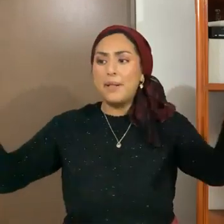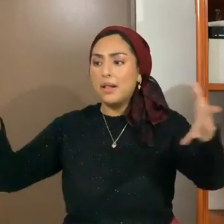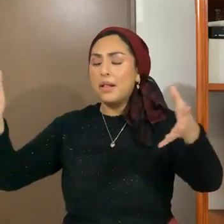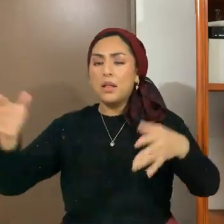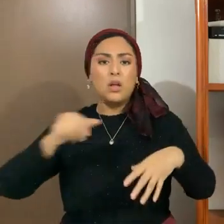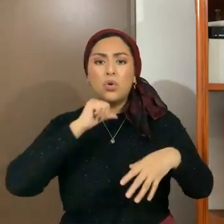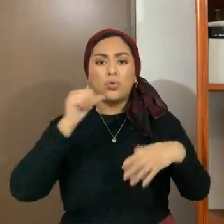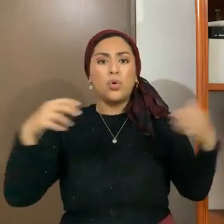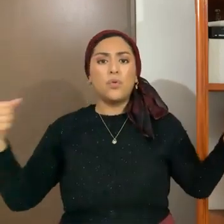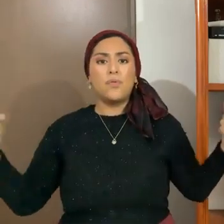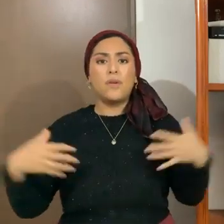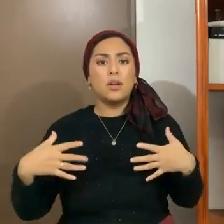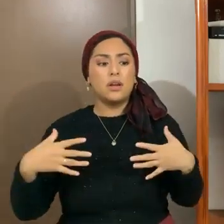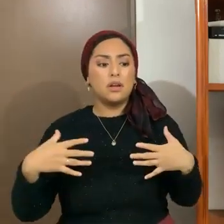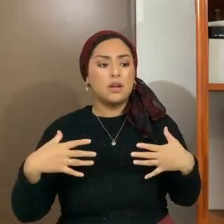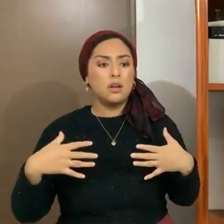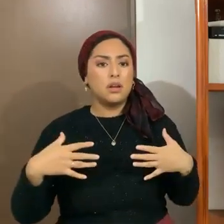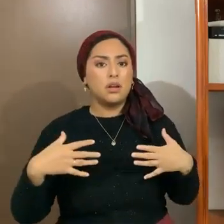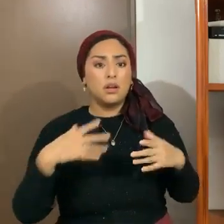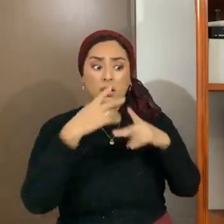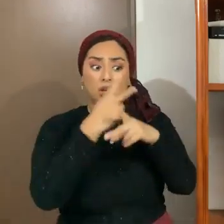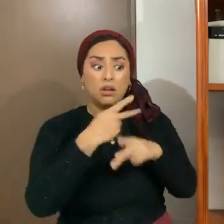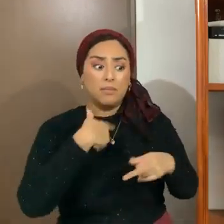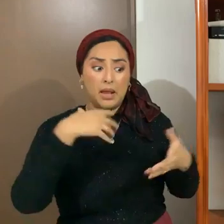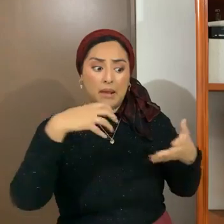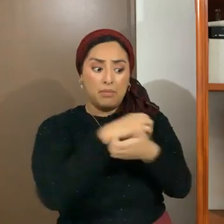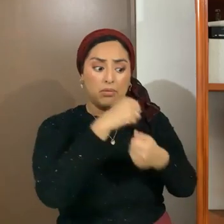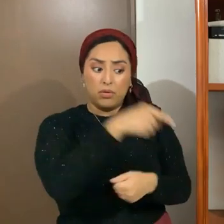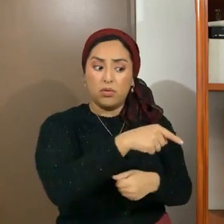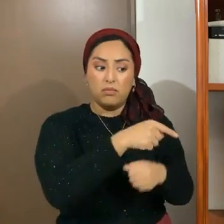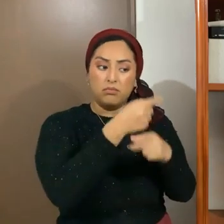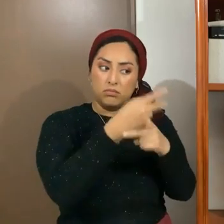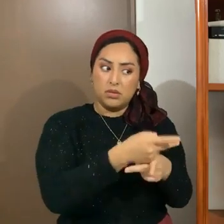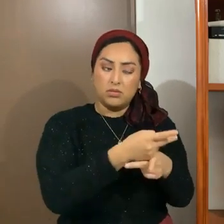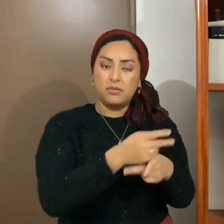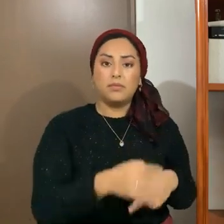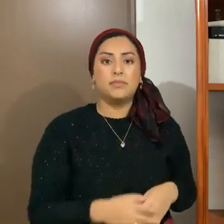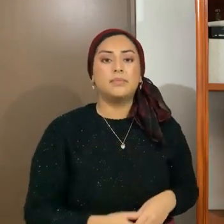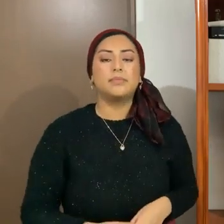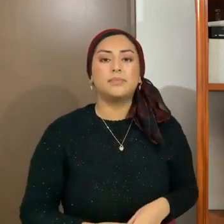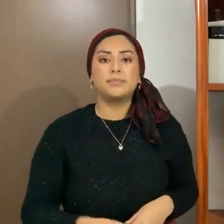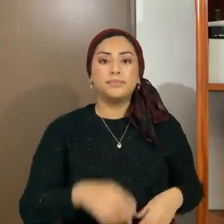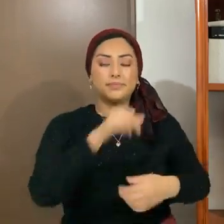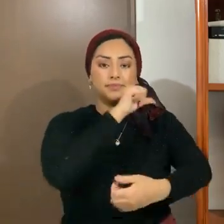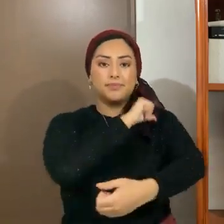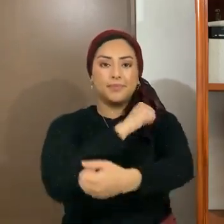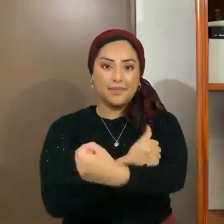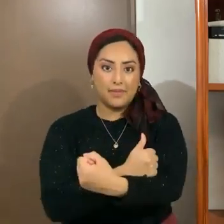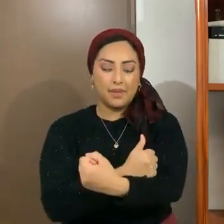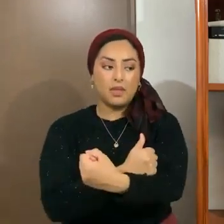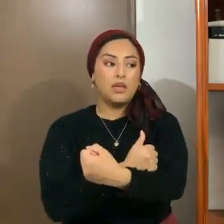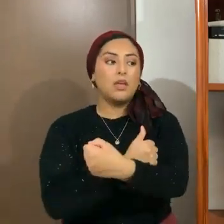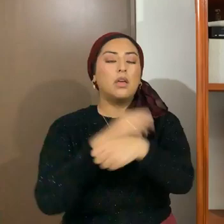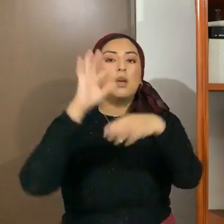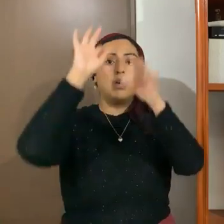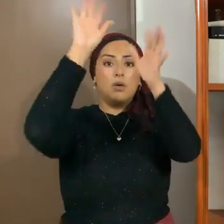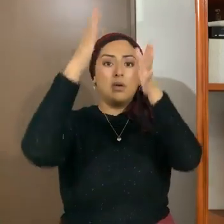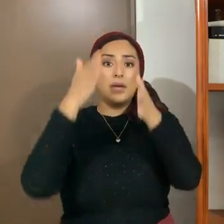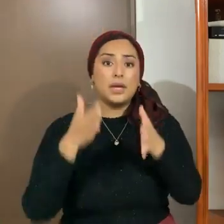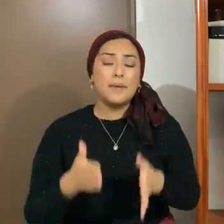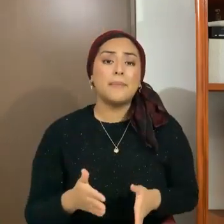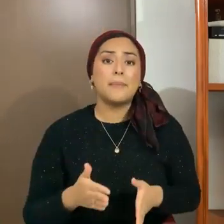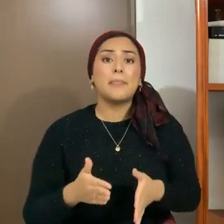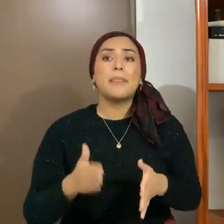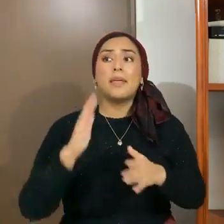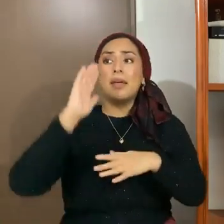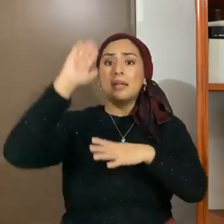temas delante de ellos, para que no te haga yo quebrantar delante de ellos. Las autoridades, los roim,